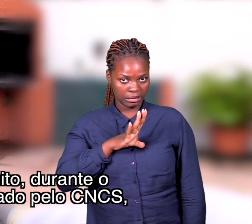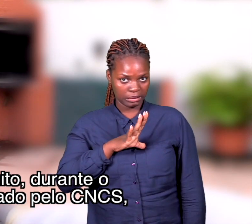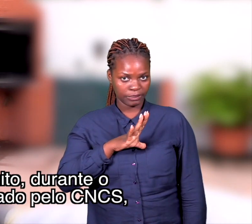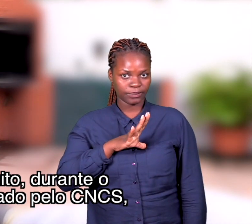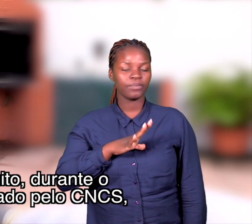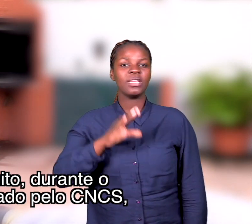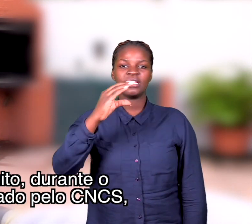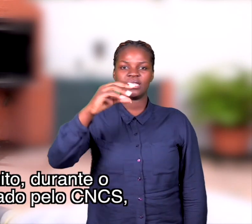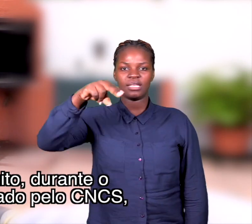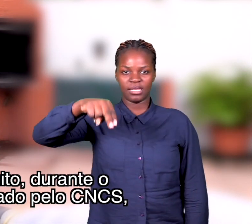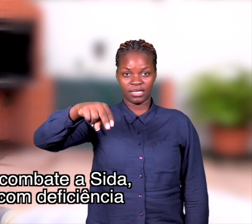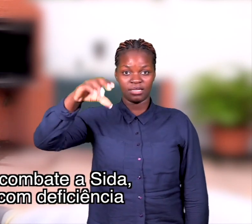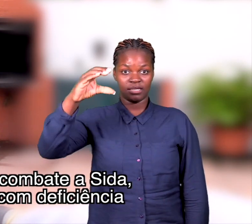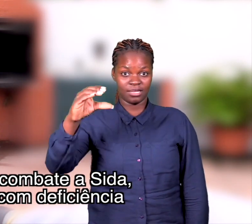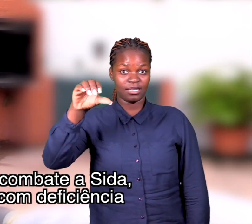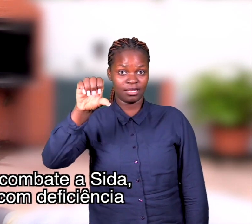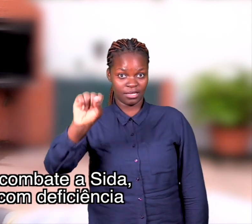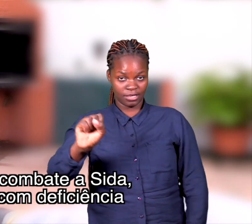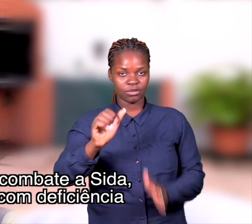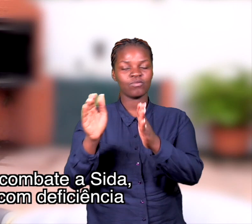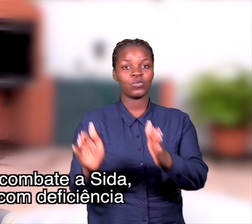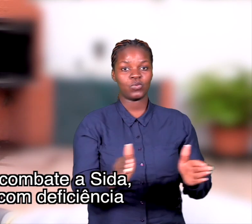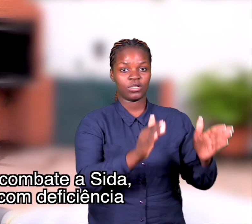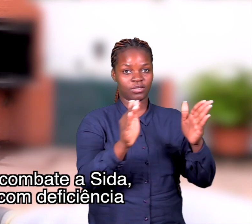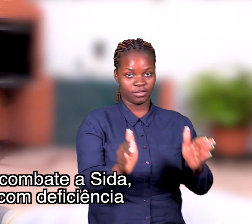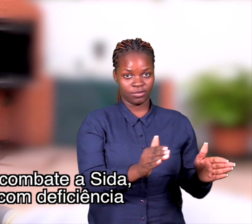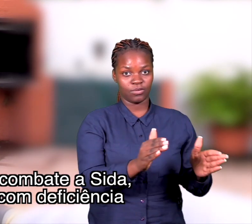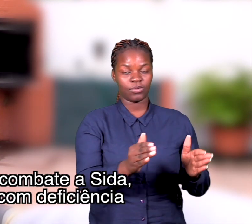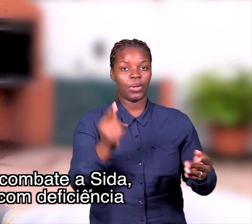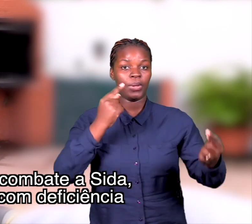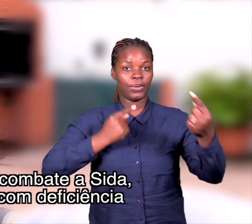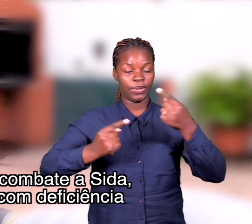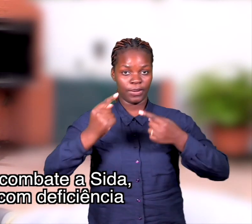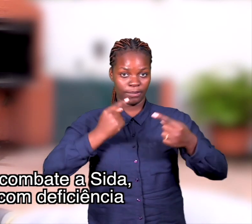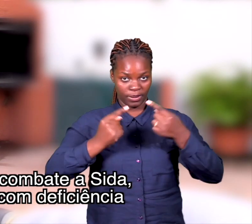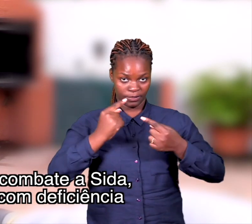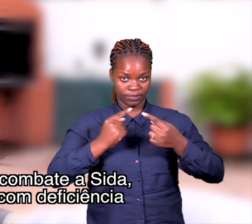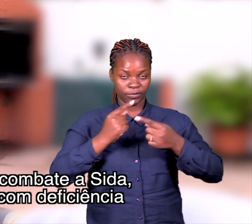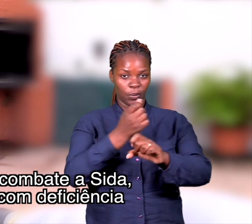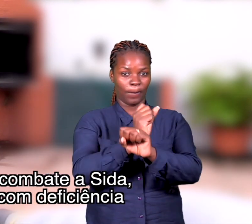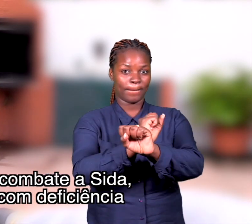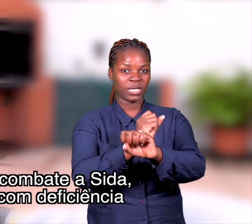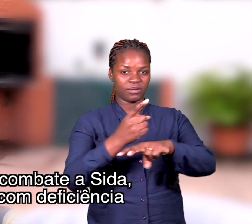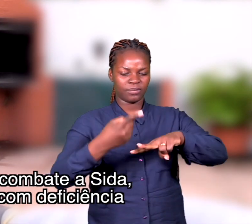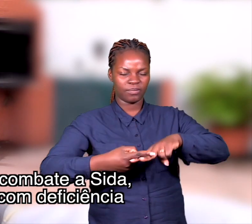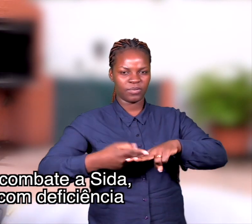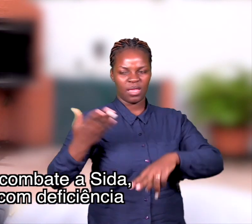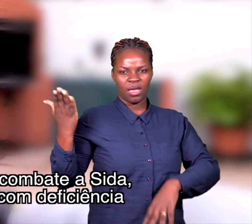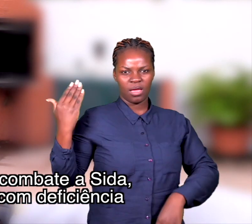organizado pelo CNCS, a Comissão Nacional do Combate à SIDA, em